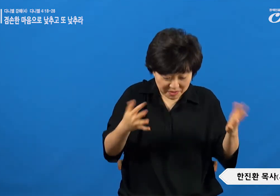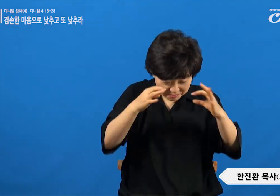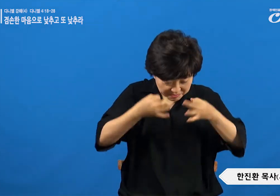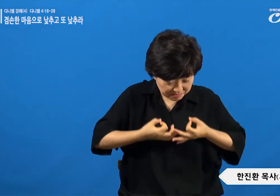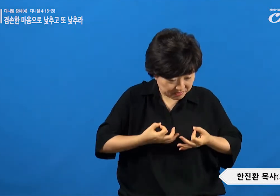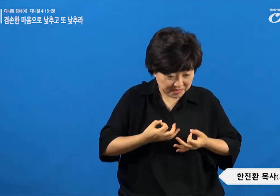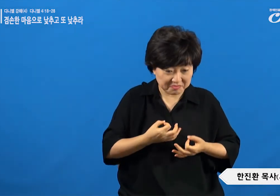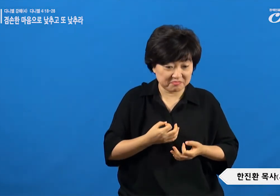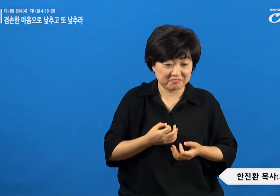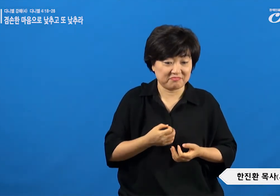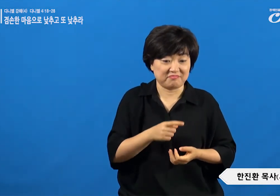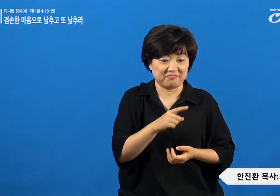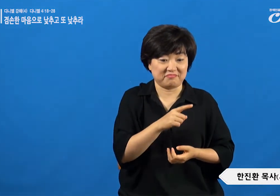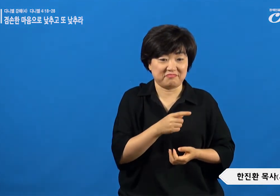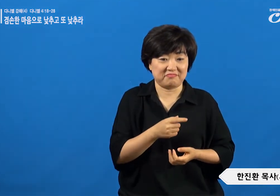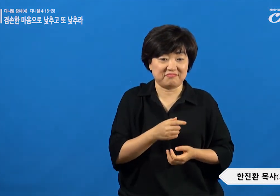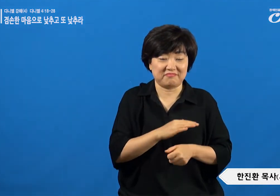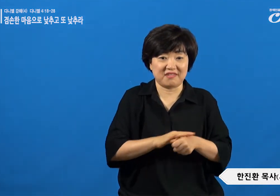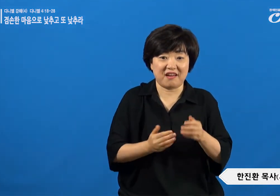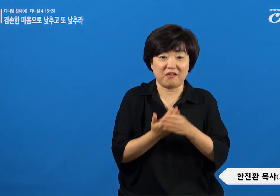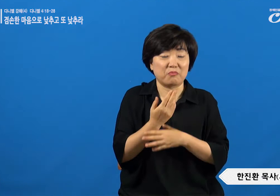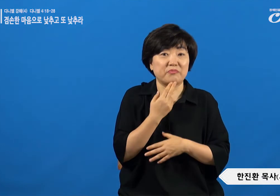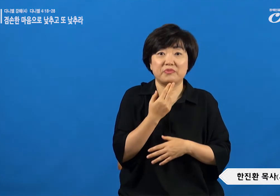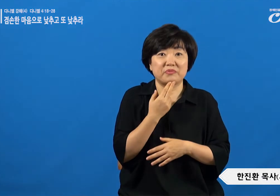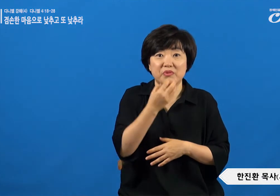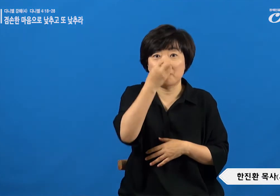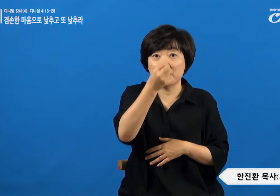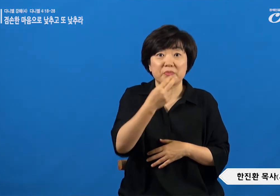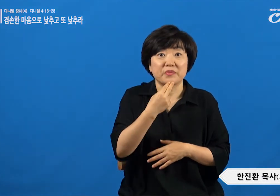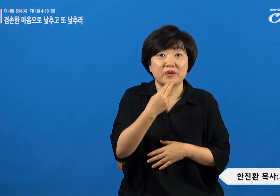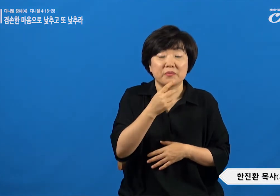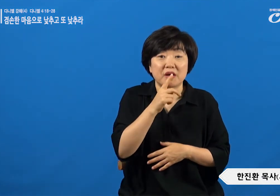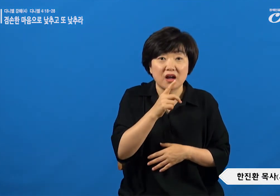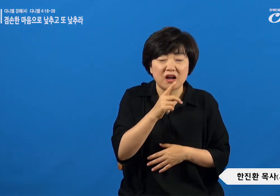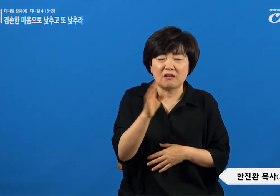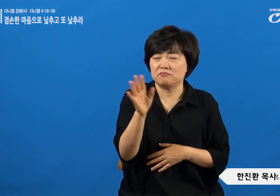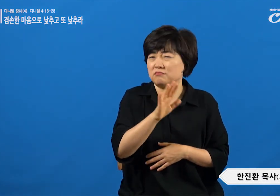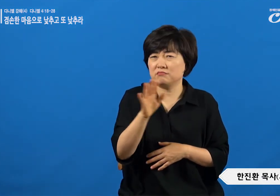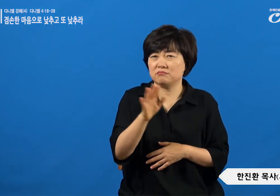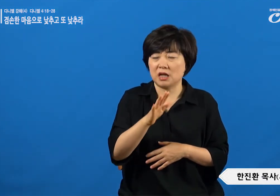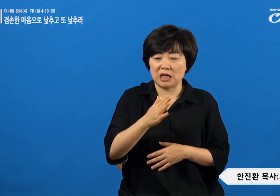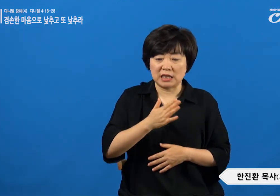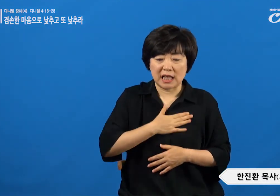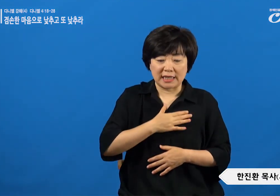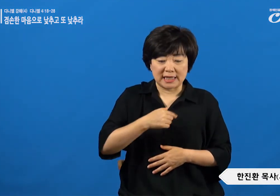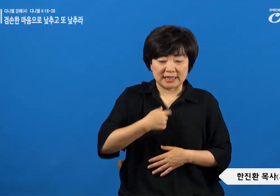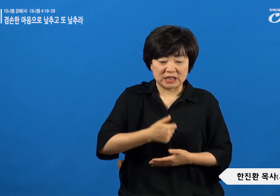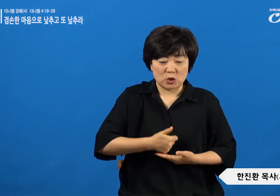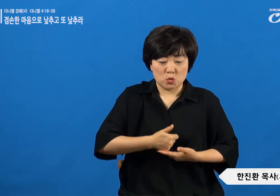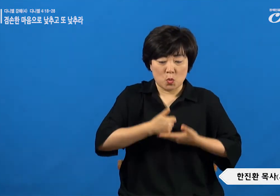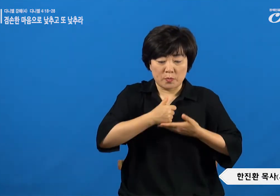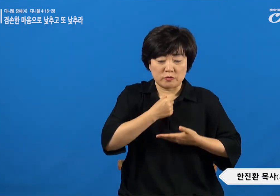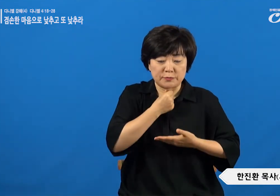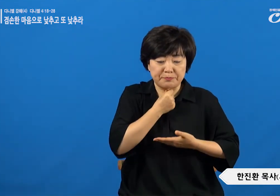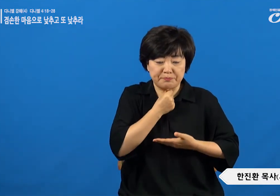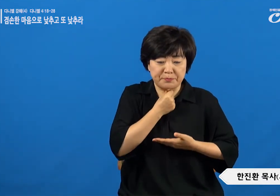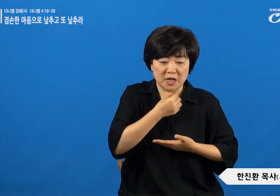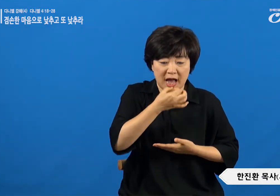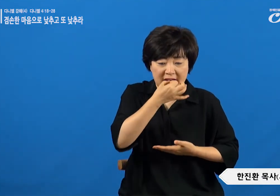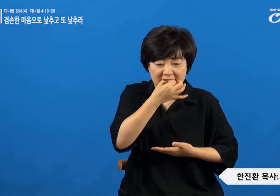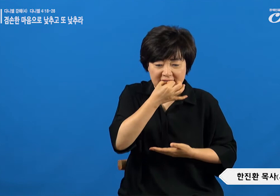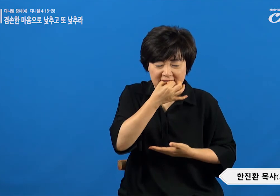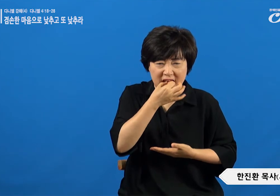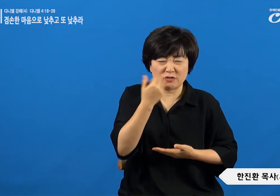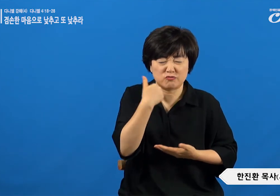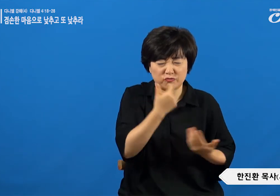그렇게 생각하는 분이 있을지 모르겠습니다. 그런데 아닙니다. 자기를 높이려는 욕망은 누구에게나 다